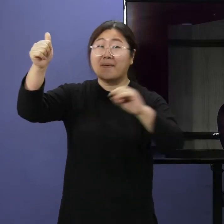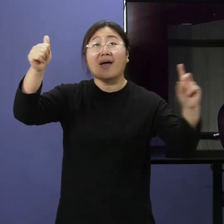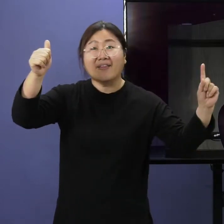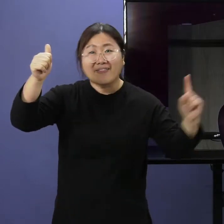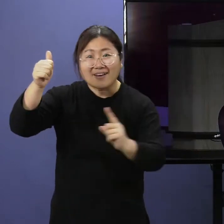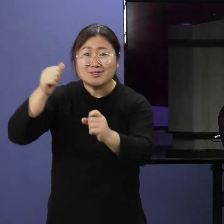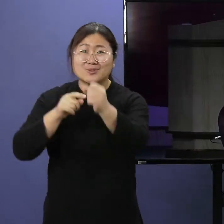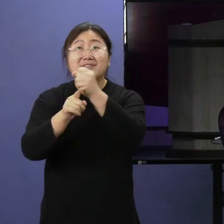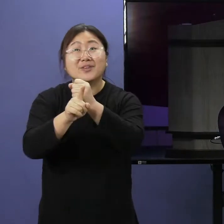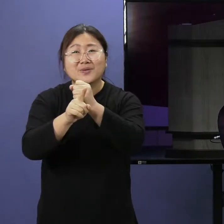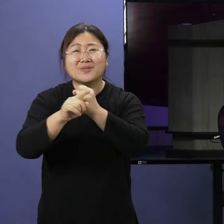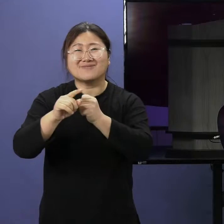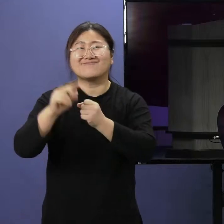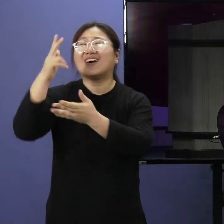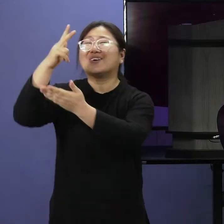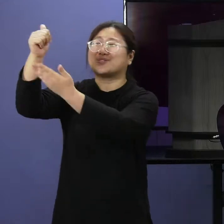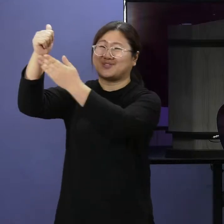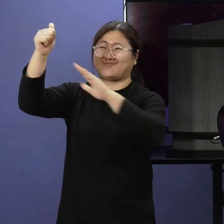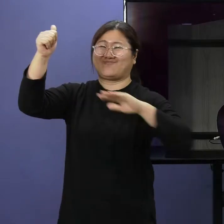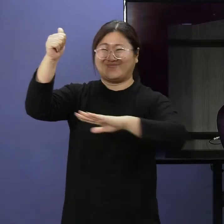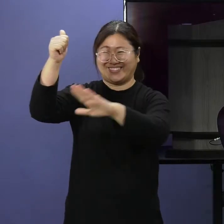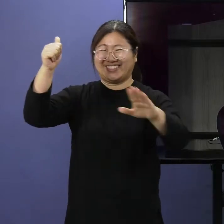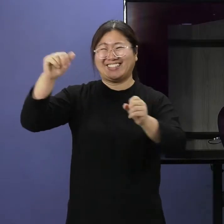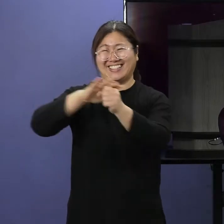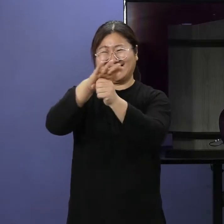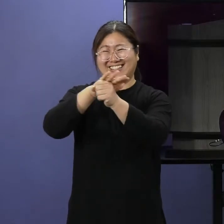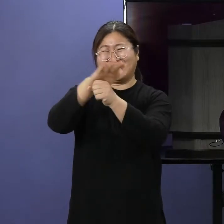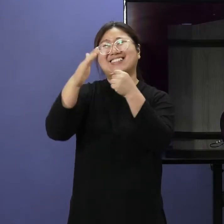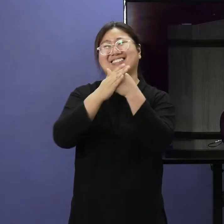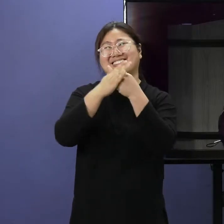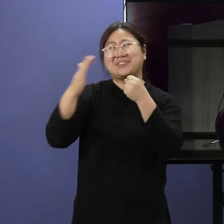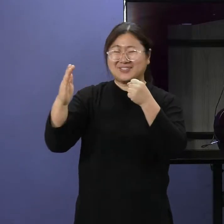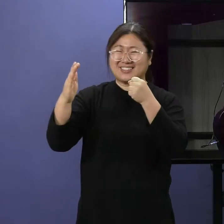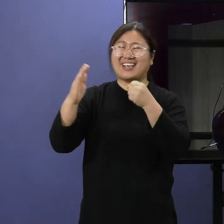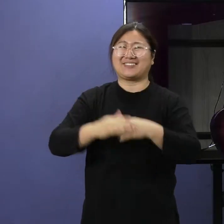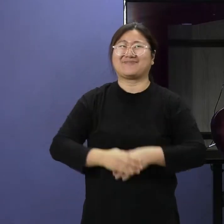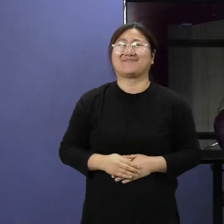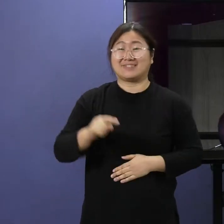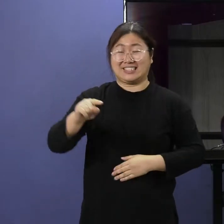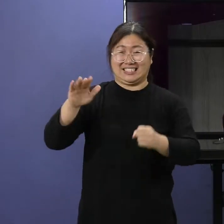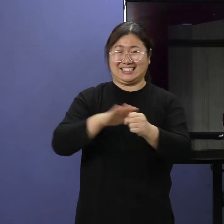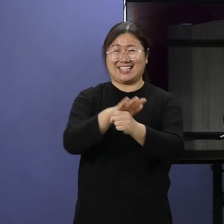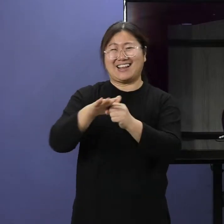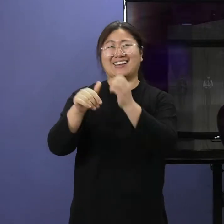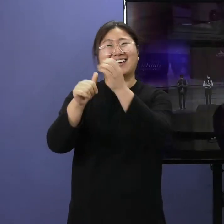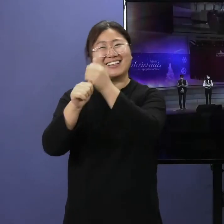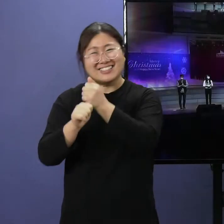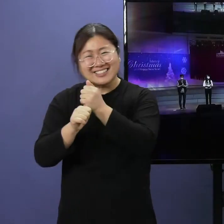사랑하시기 때문입니다. 우리 그 사랑에 의지하여 이렇게 다 함께 고백하면 좋을 것 같습니다.